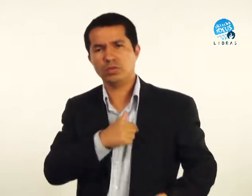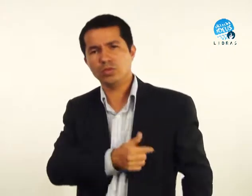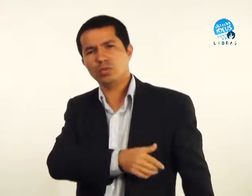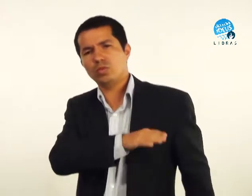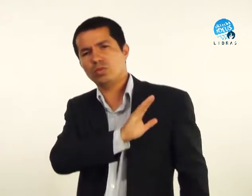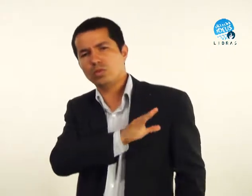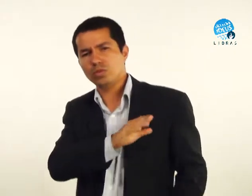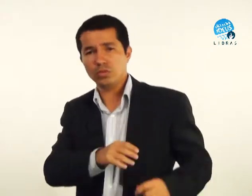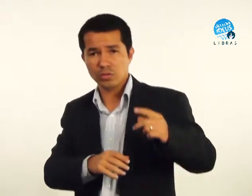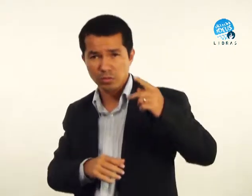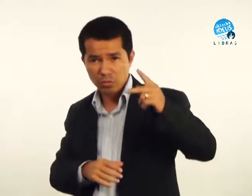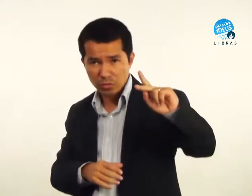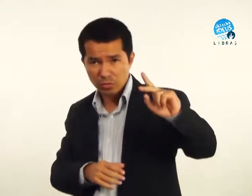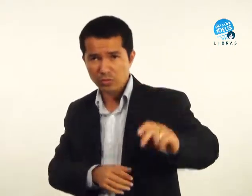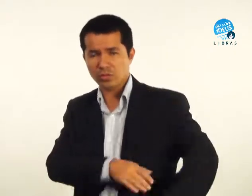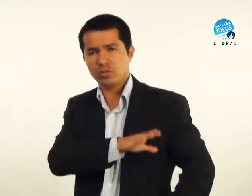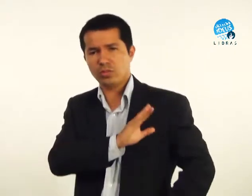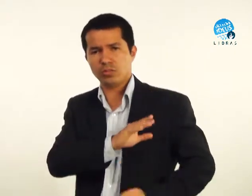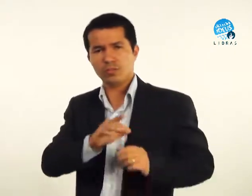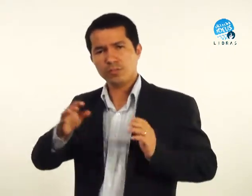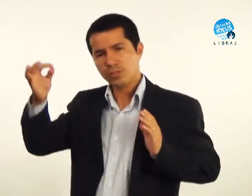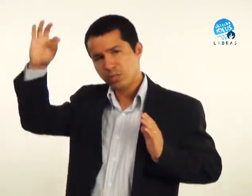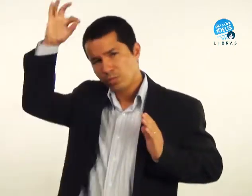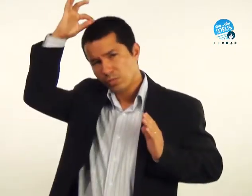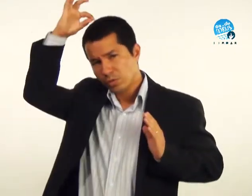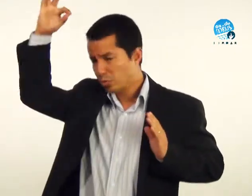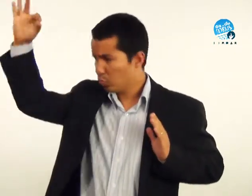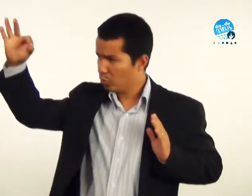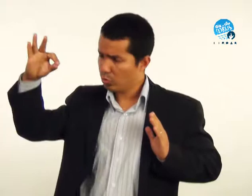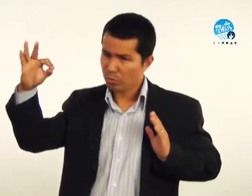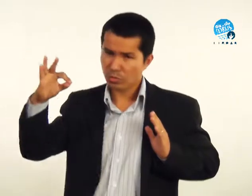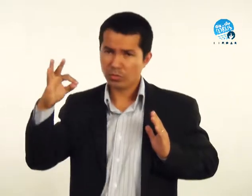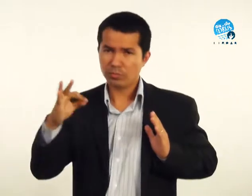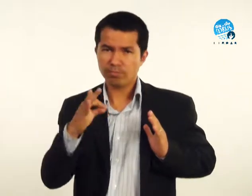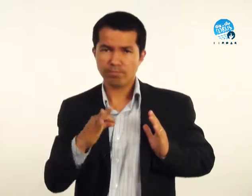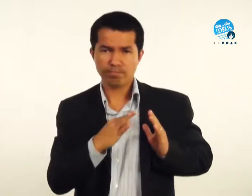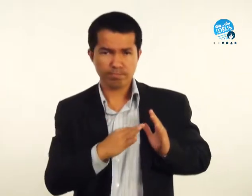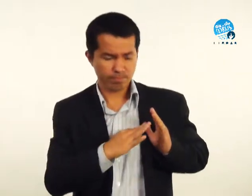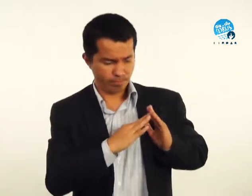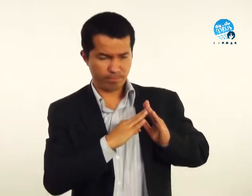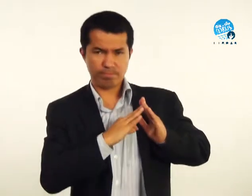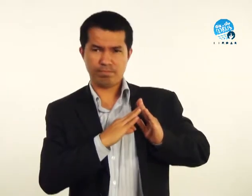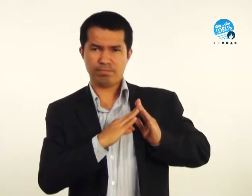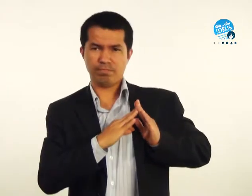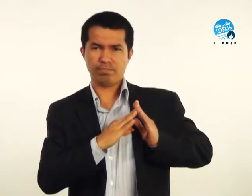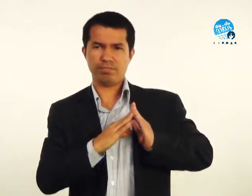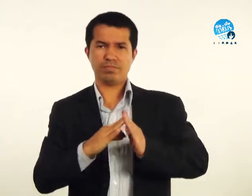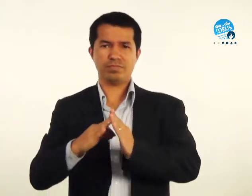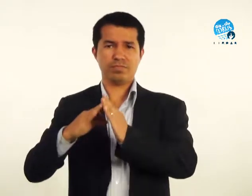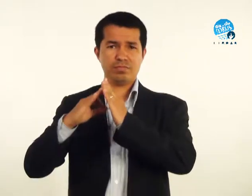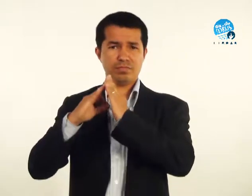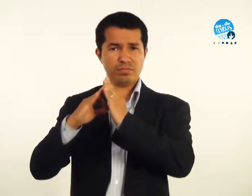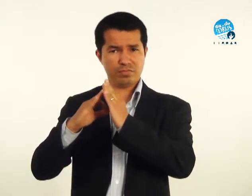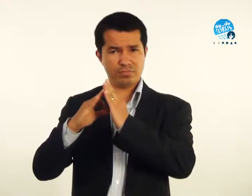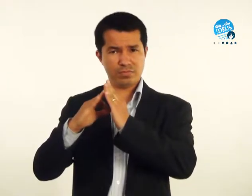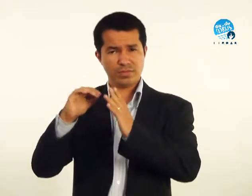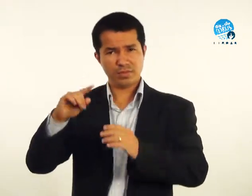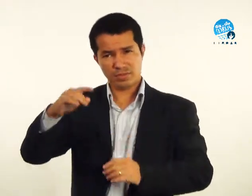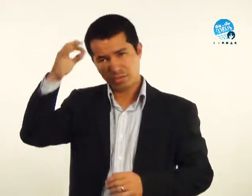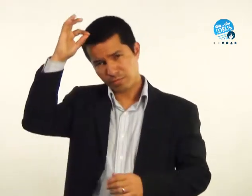coração o templo dele, onde o Espírito Santo de Deus habita e as transformações de Deus começam a